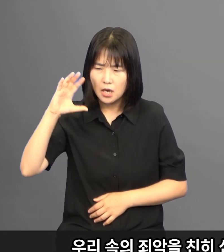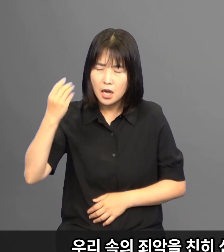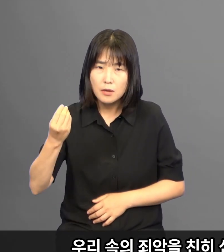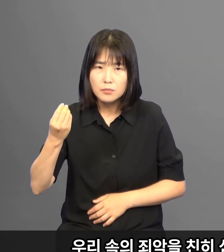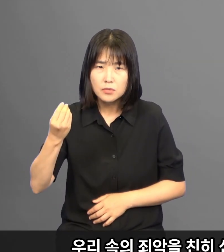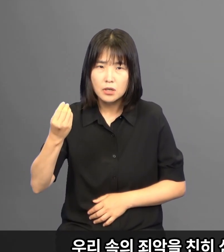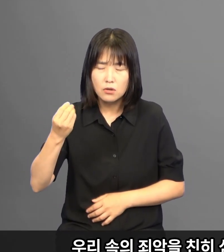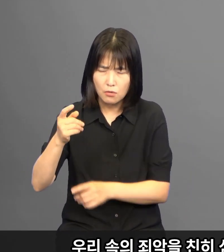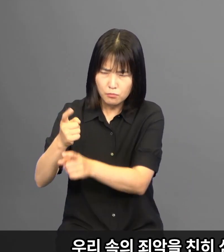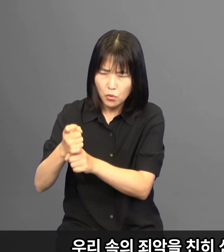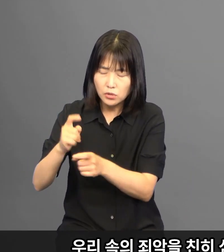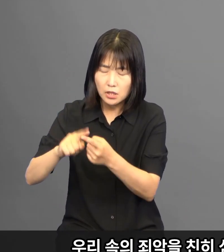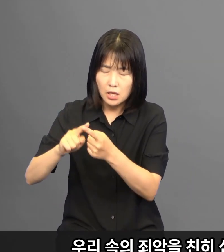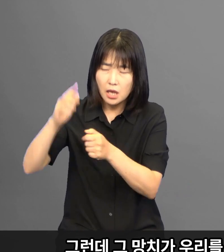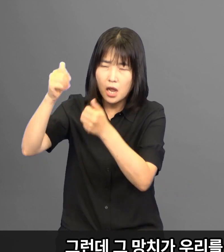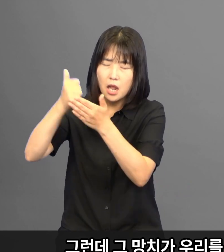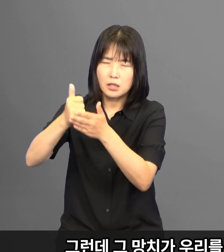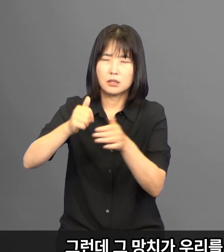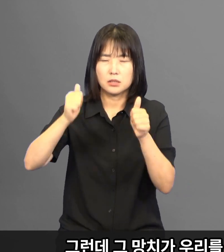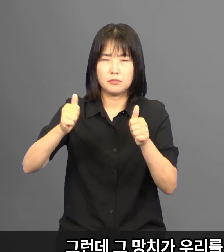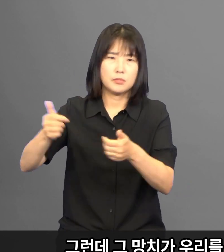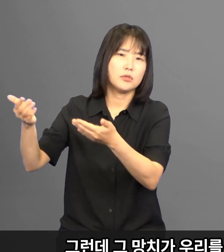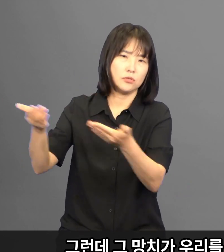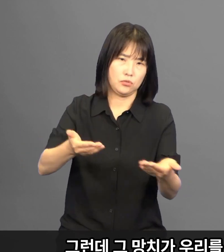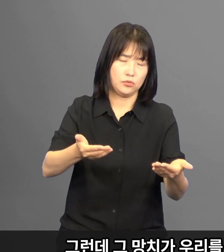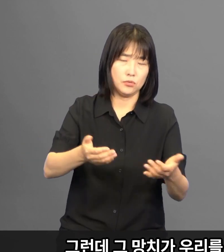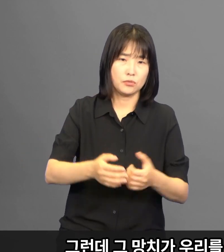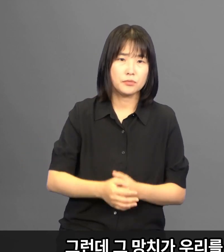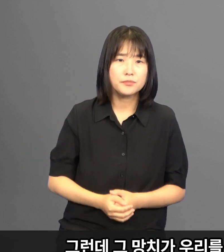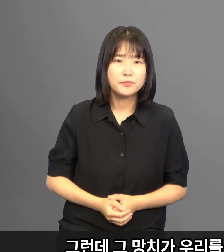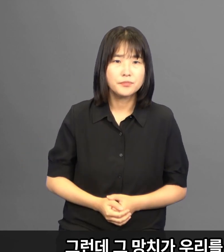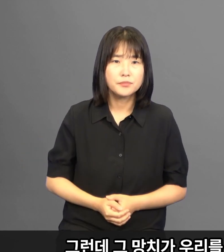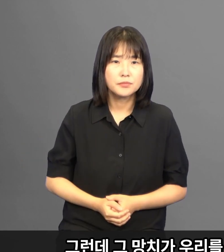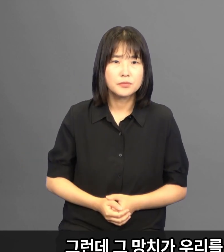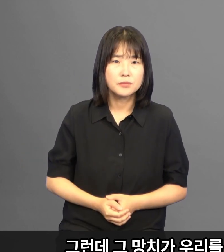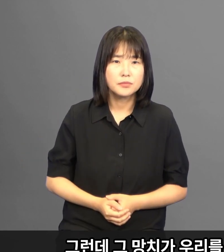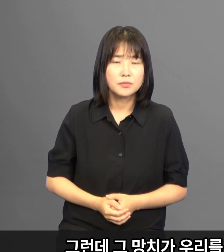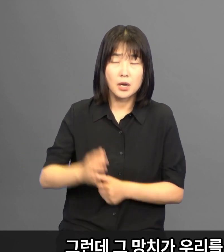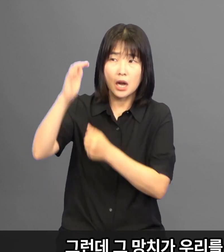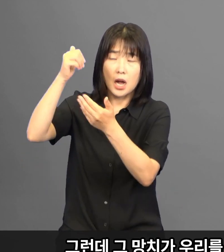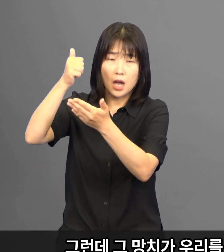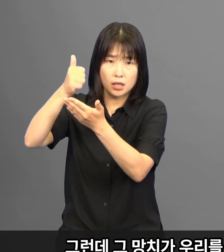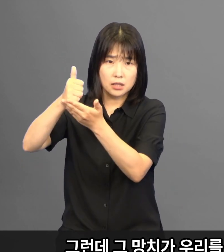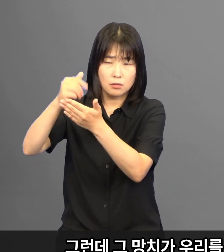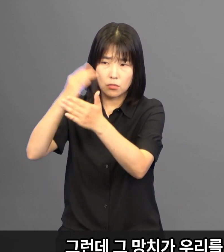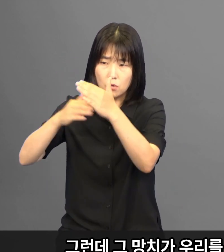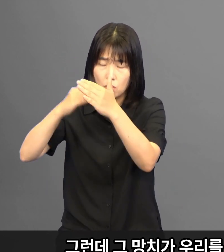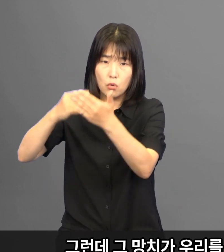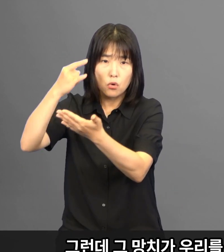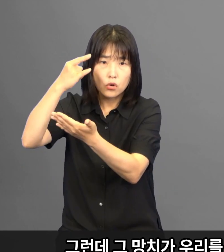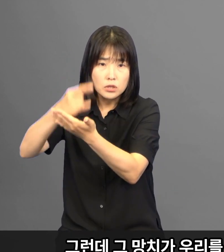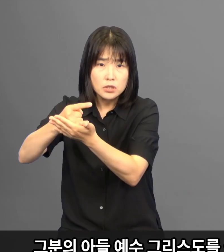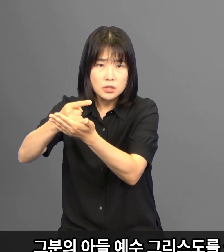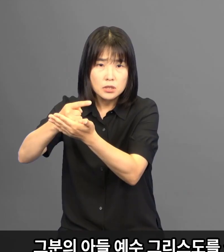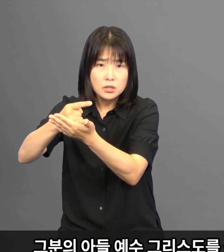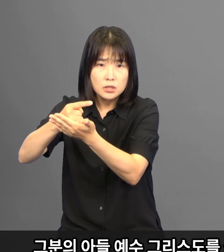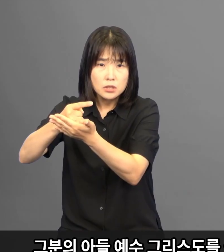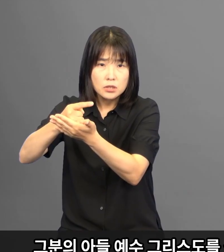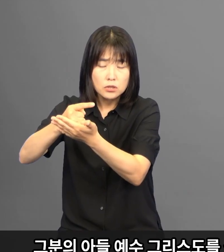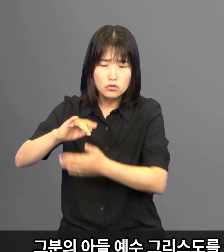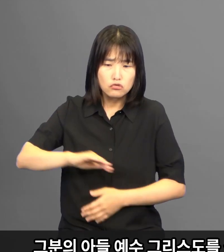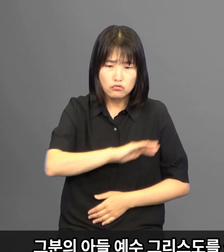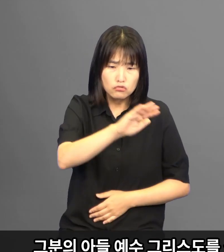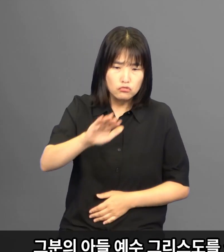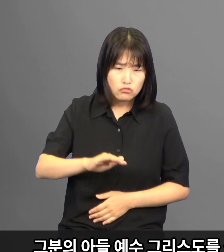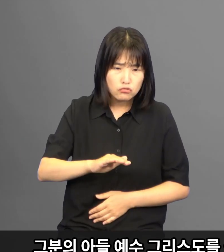친히 심판을 하시는 거예요, 하나님이. 자, 그런데 그 망치가 우리를 치는 게 아니라 누구를 칩니까? 그분의 아들